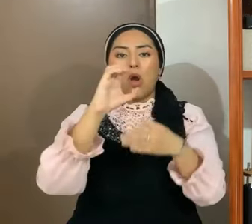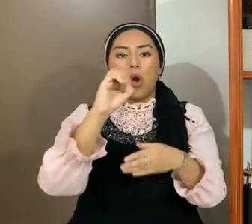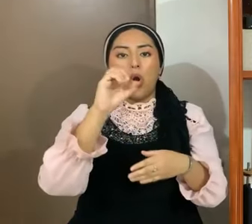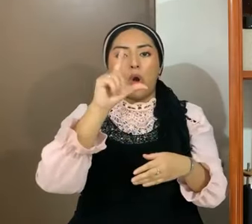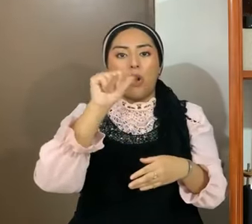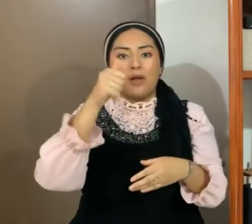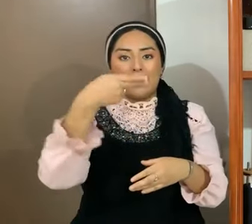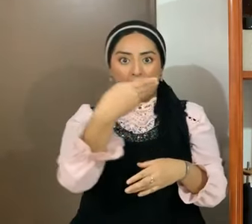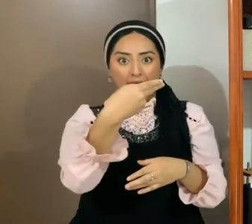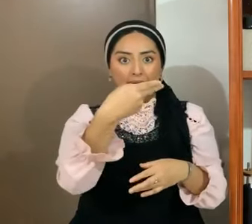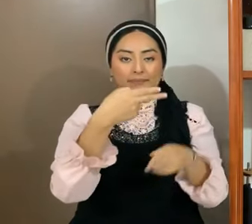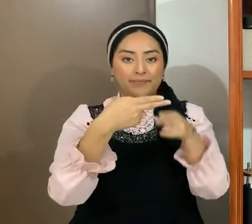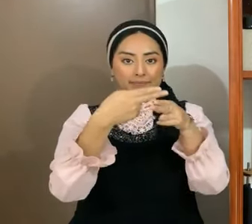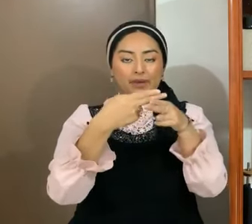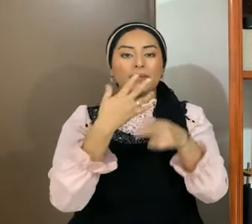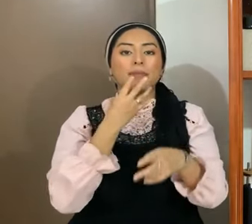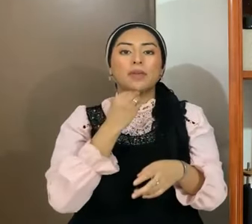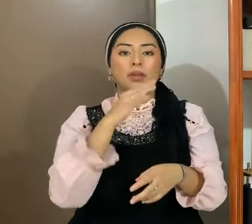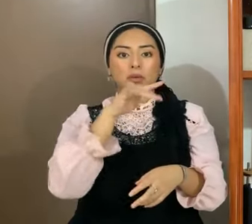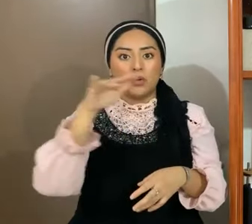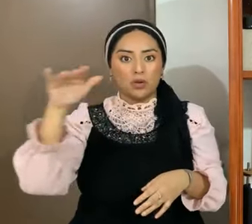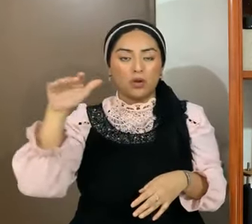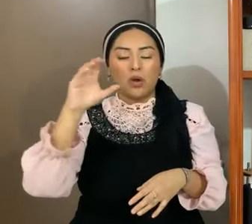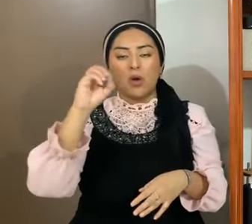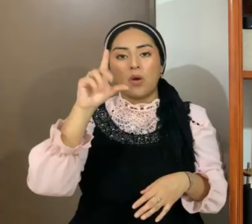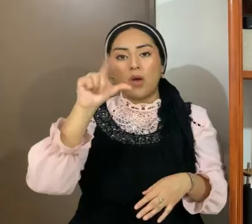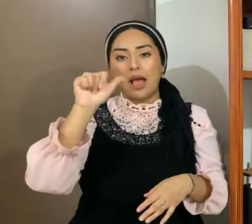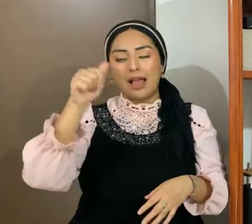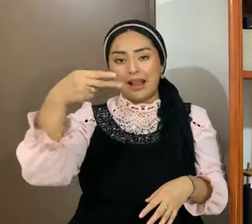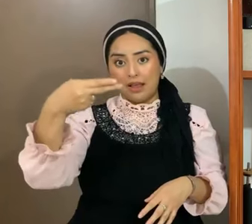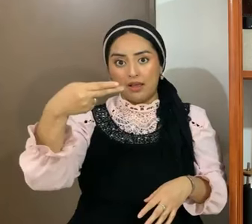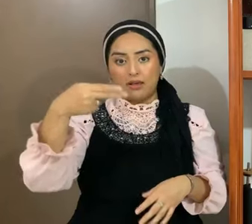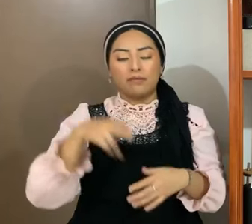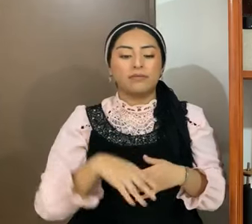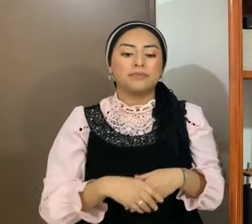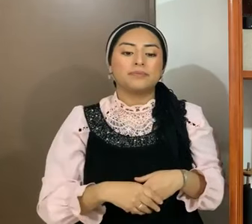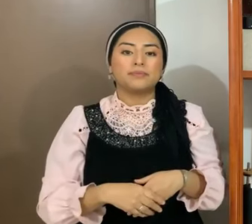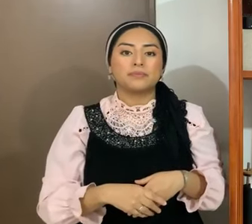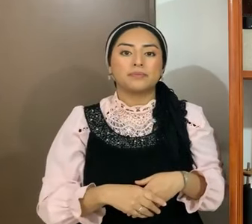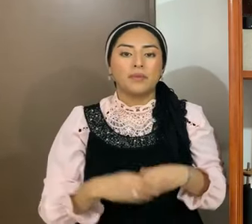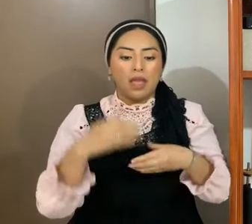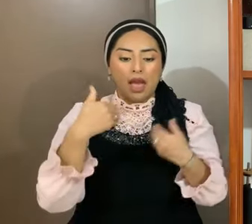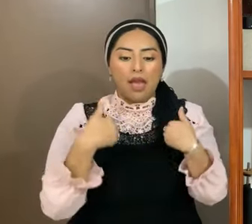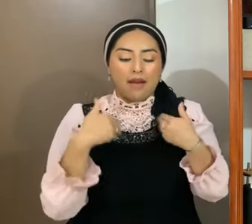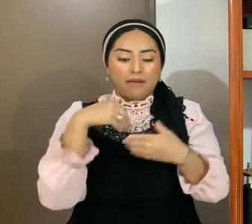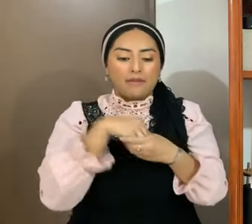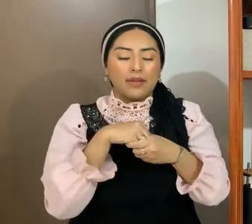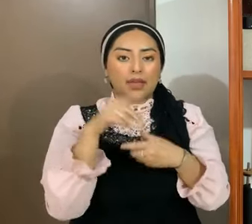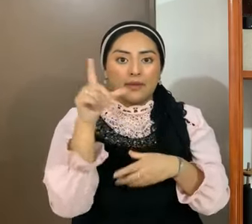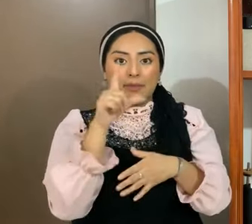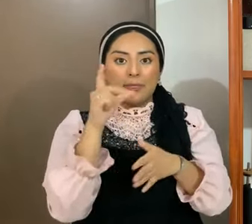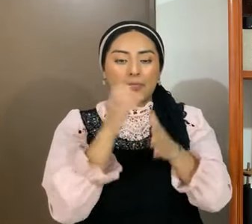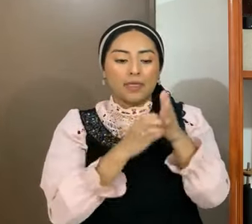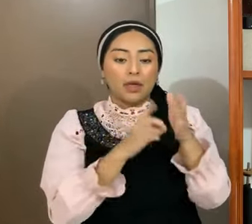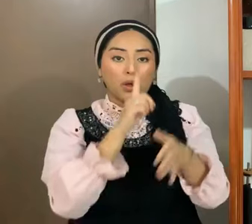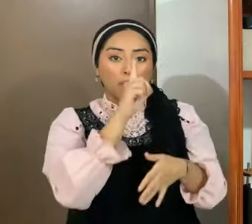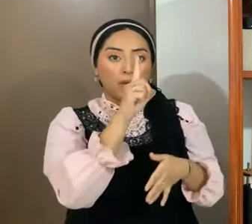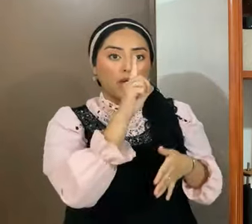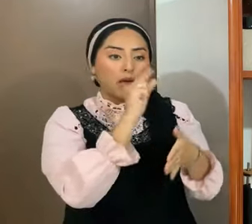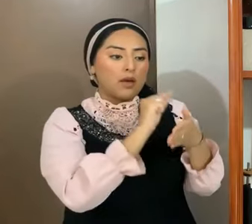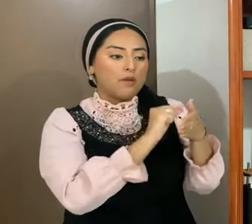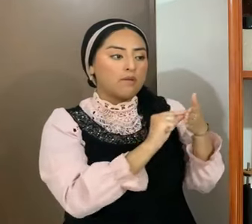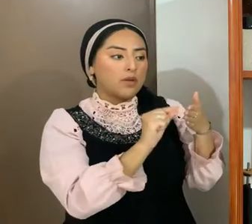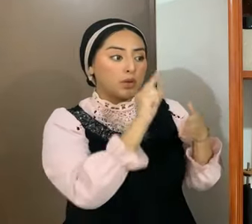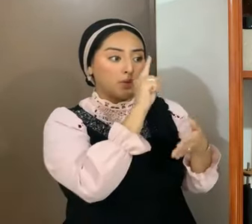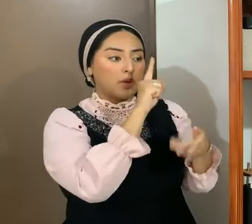los holocaustos, las ofrendas de Olá, los holocaustos, están en Levítico 1, del verso 1 hasta